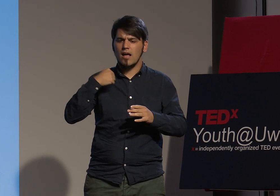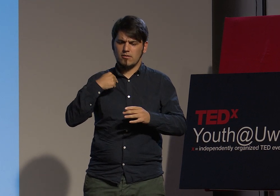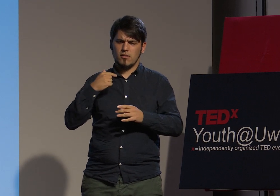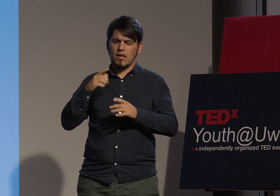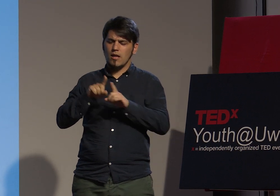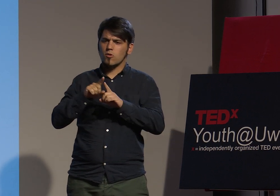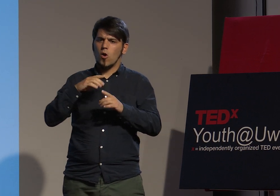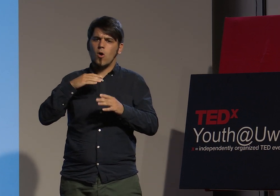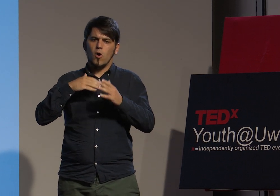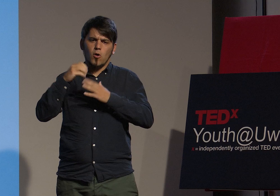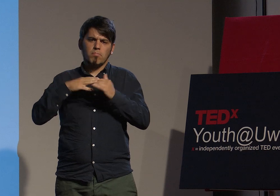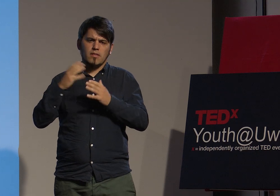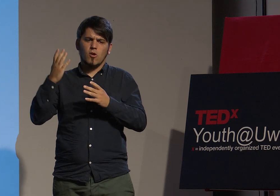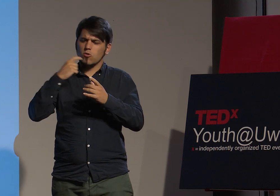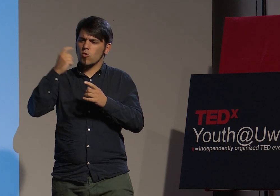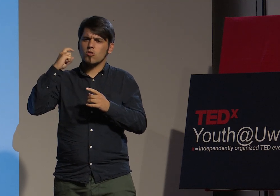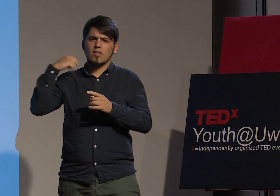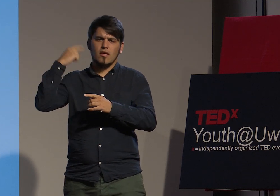какво представлява той.